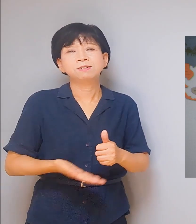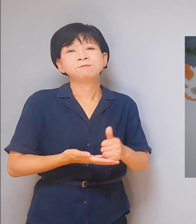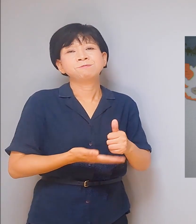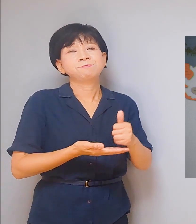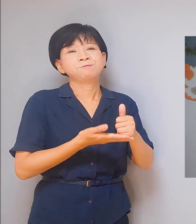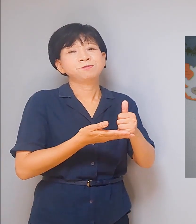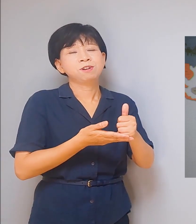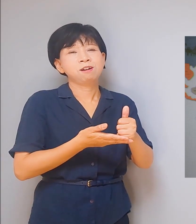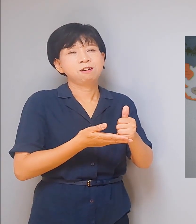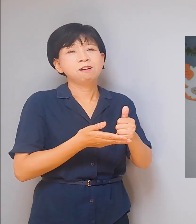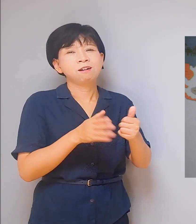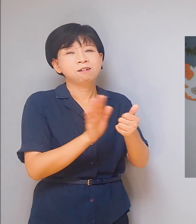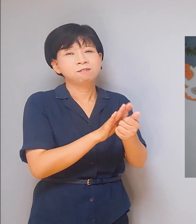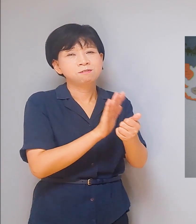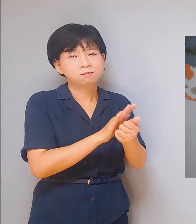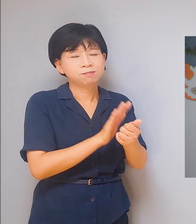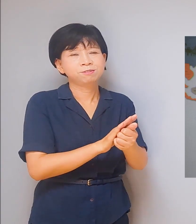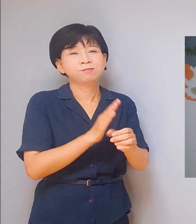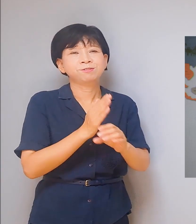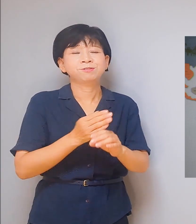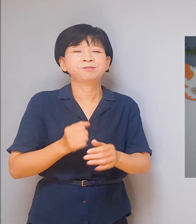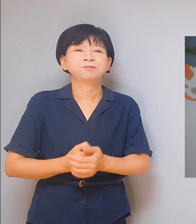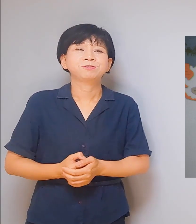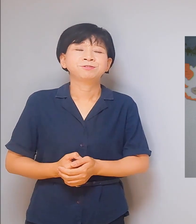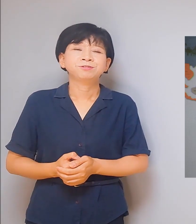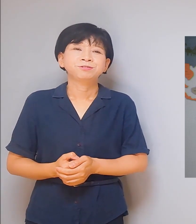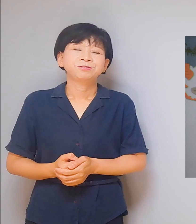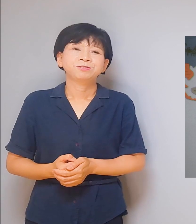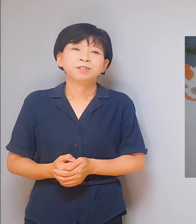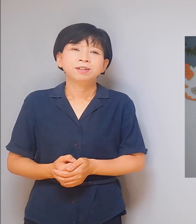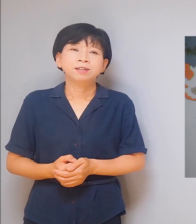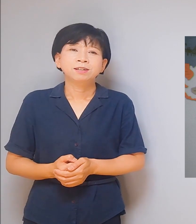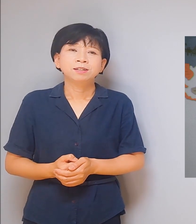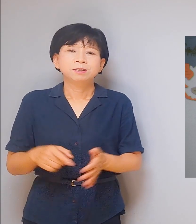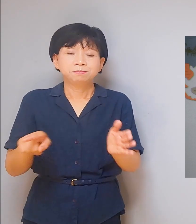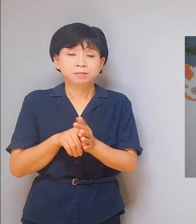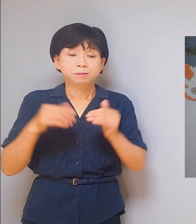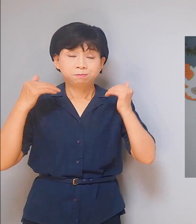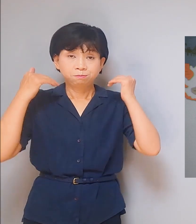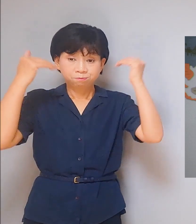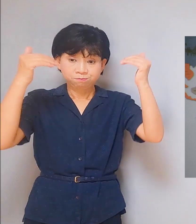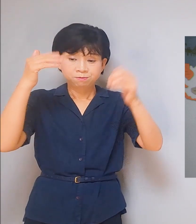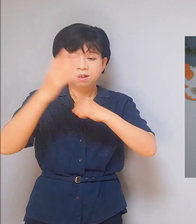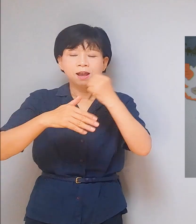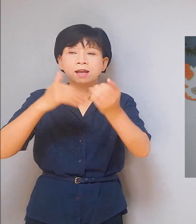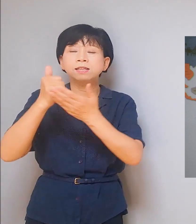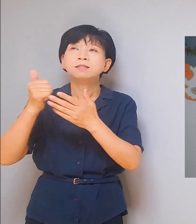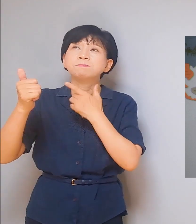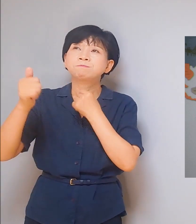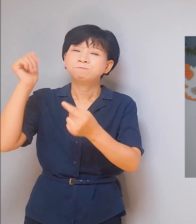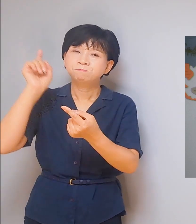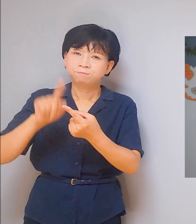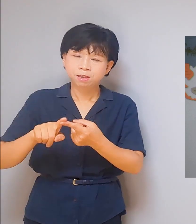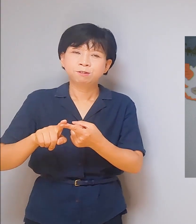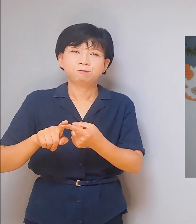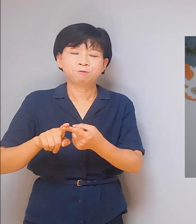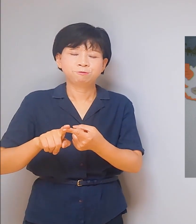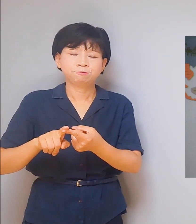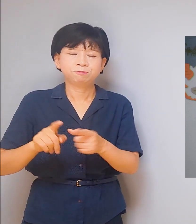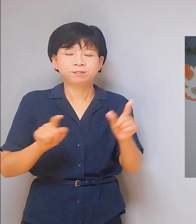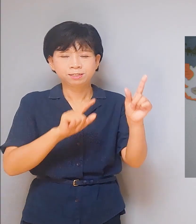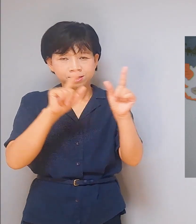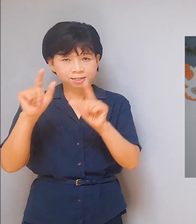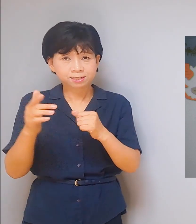줄 믿습니다. 여러분, 성숙한 믿음이 되어 하나님께서 원하시는 길을 가고